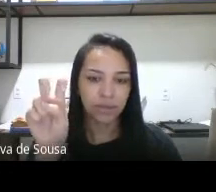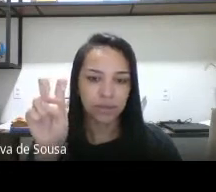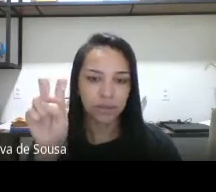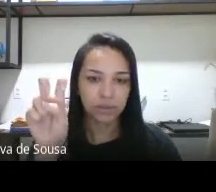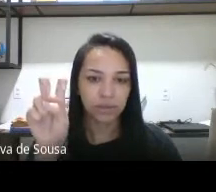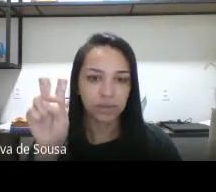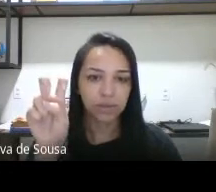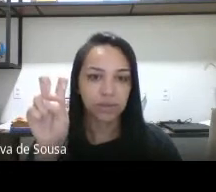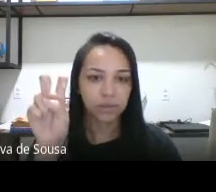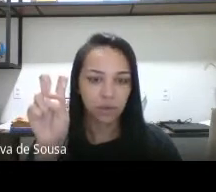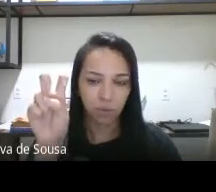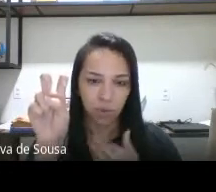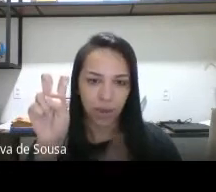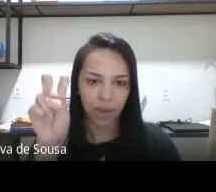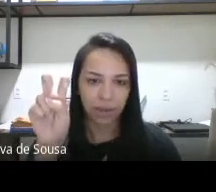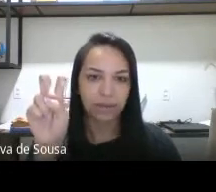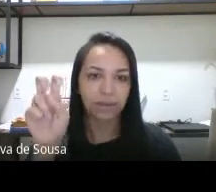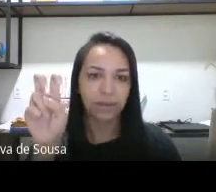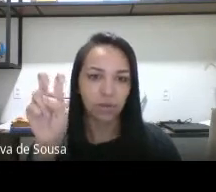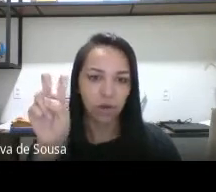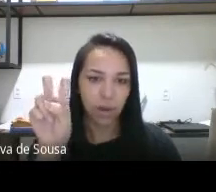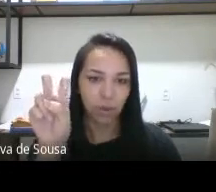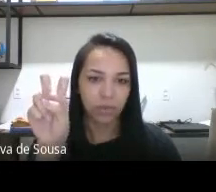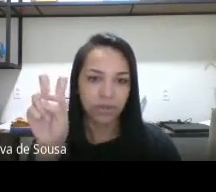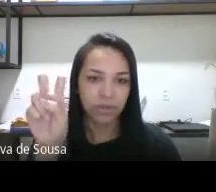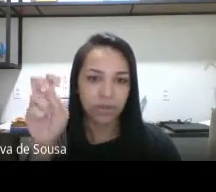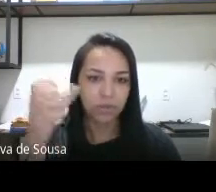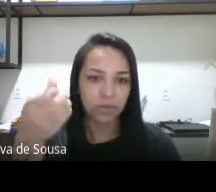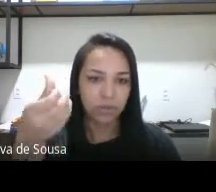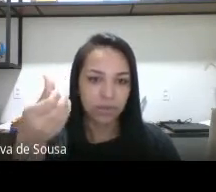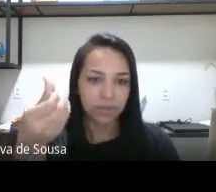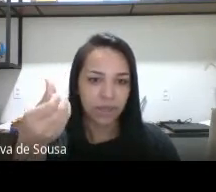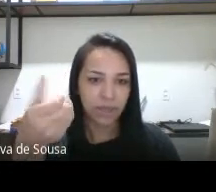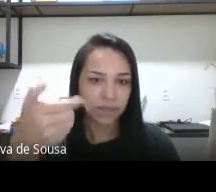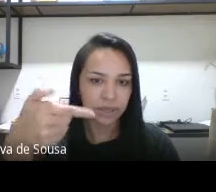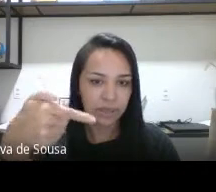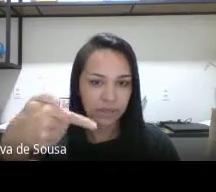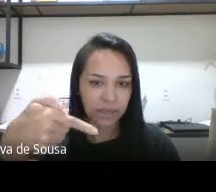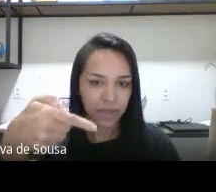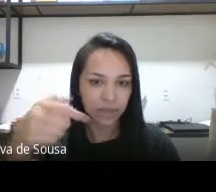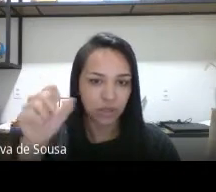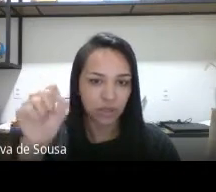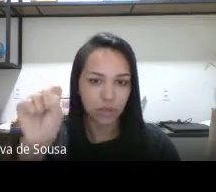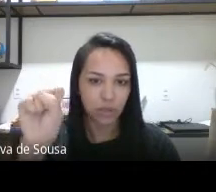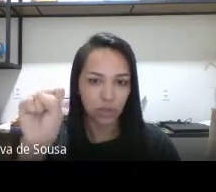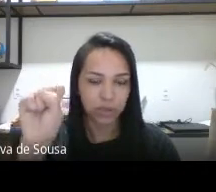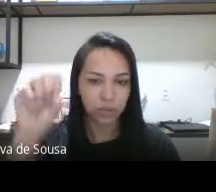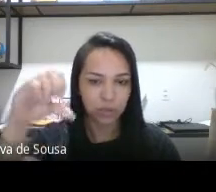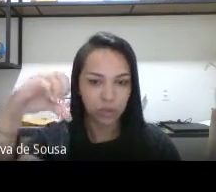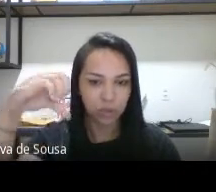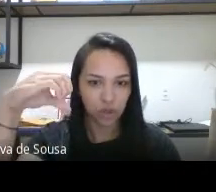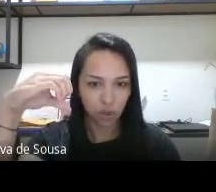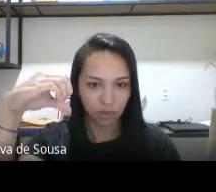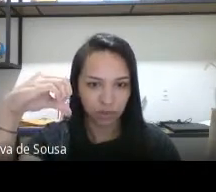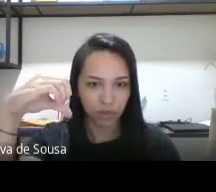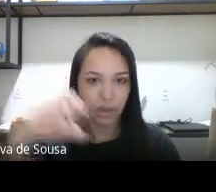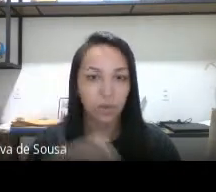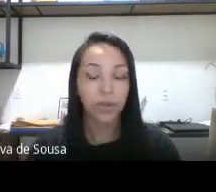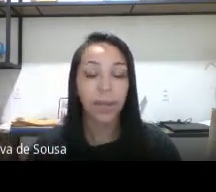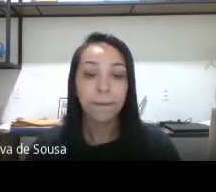fazer como é normal. 5, 6, 7, 8,